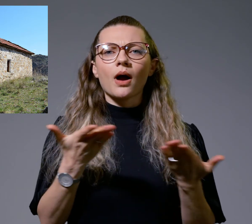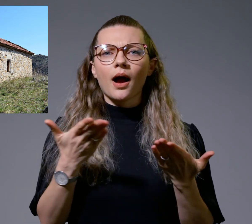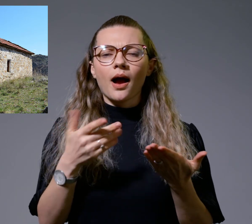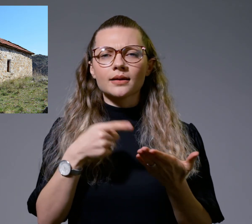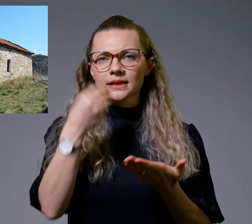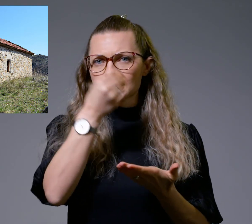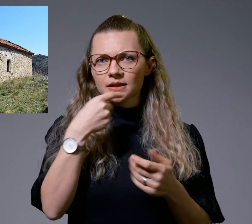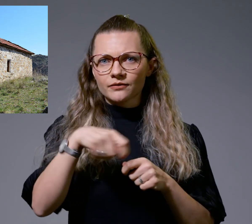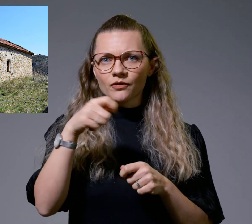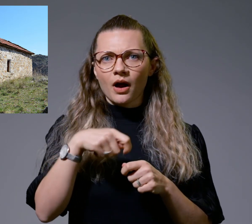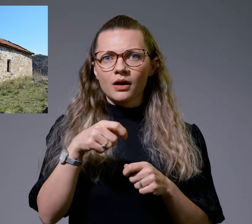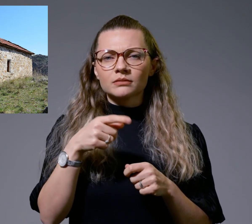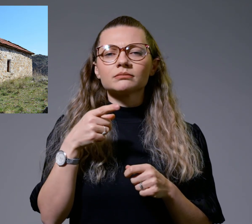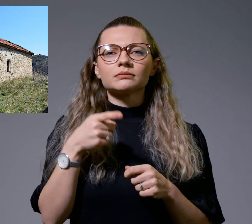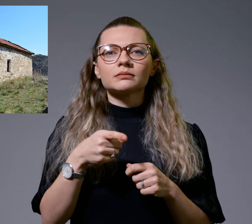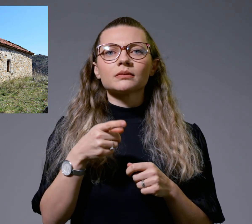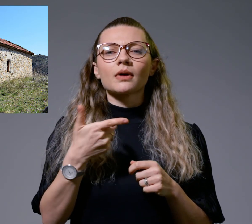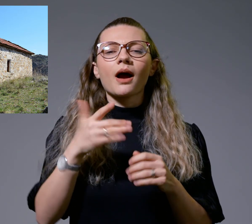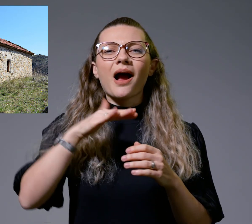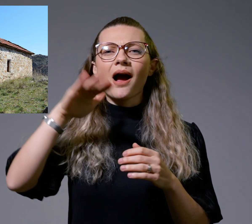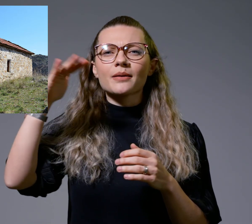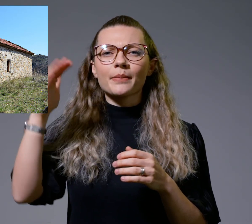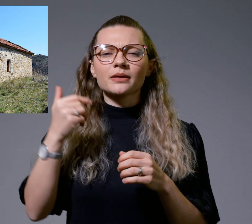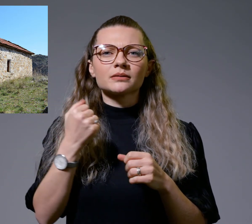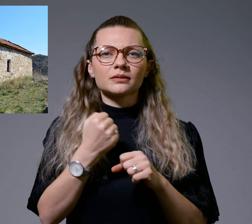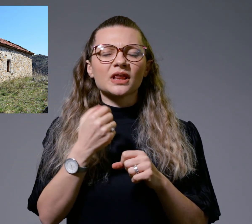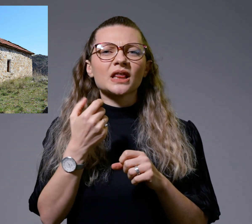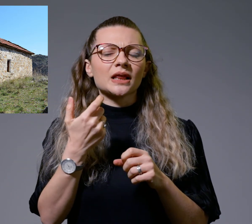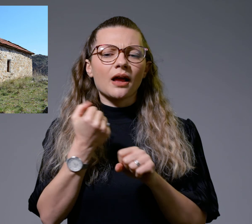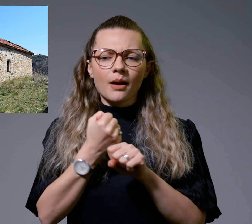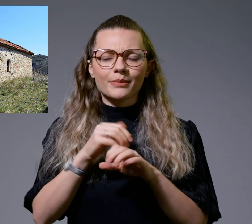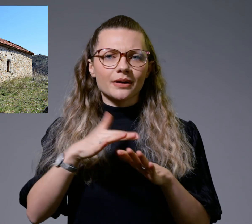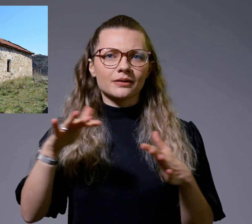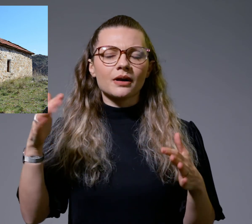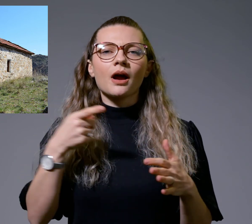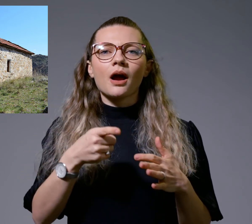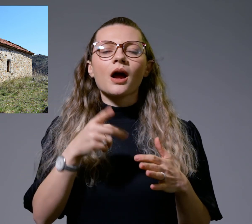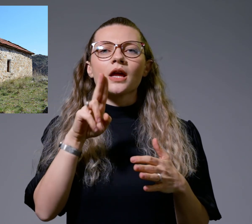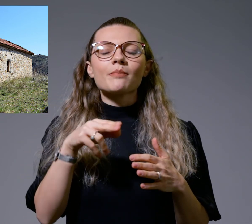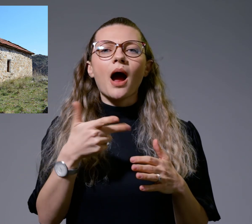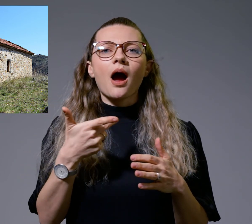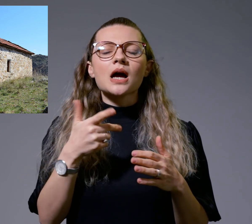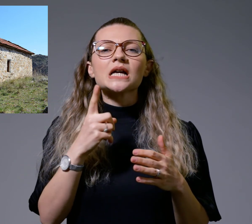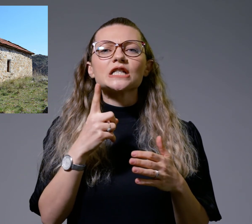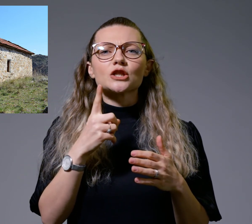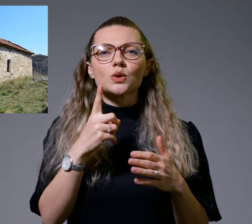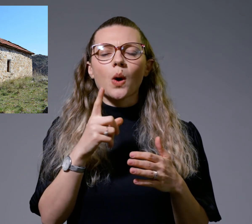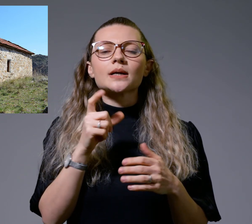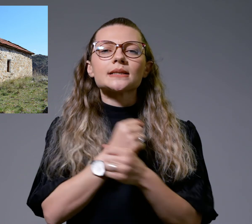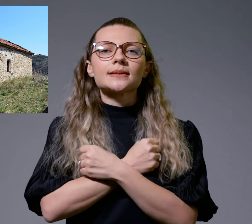црквата претежно е карпест. Ориентирана е во правец исток-запад.